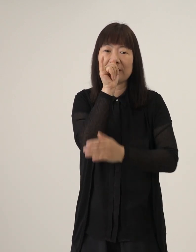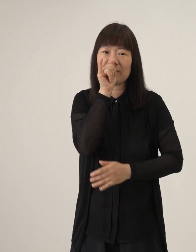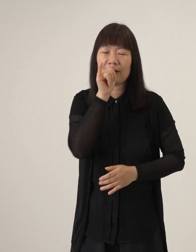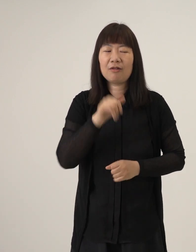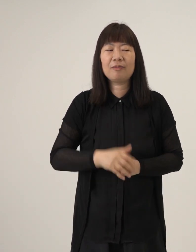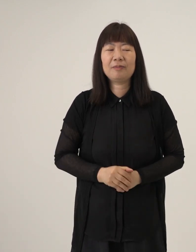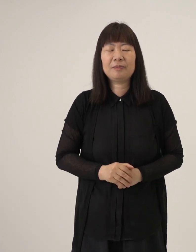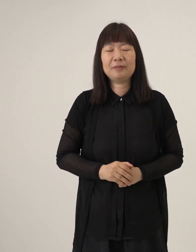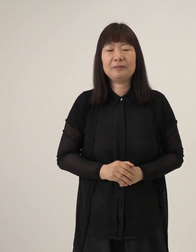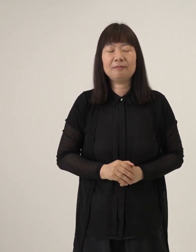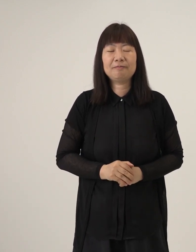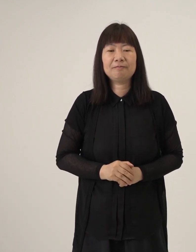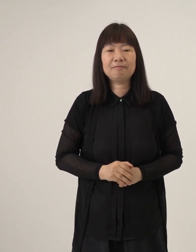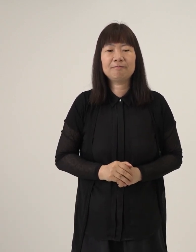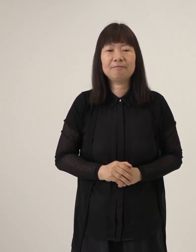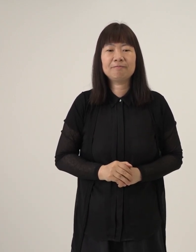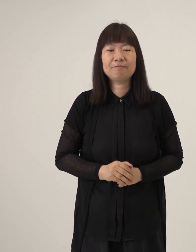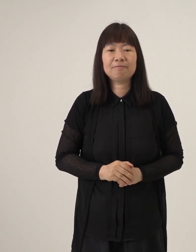부흥이 일어났어요.